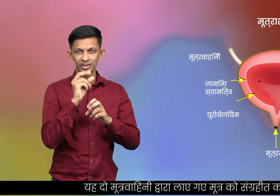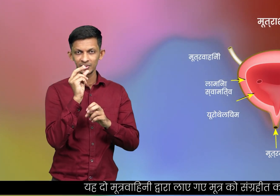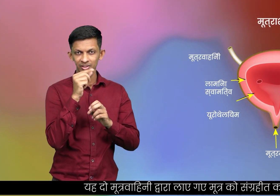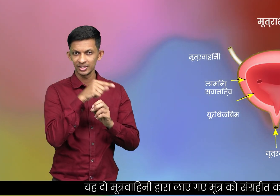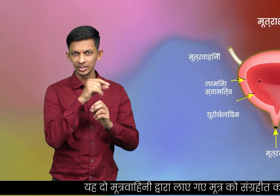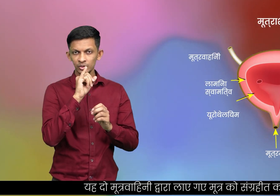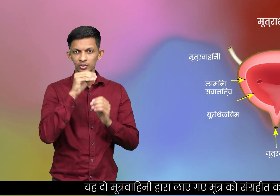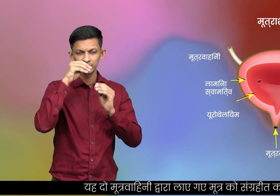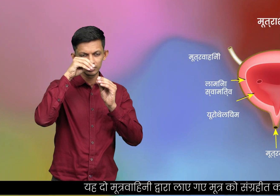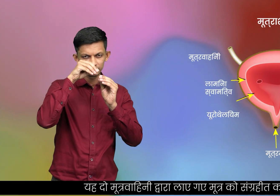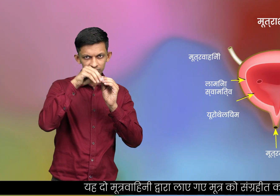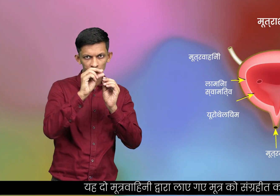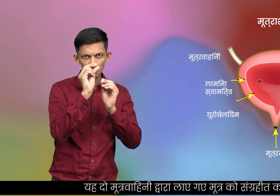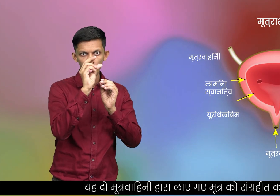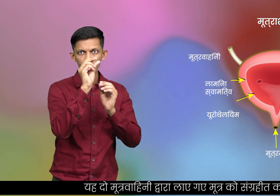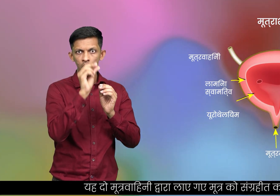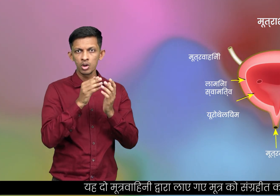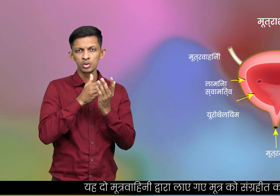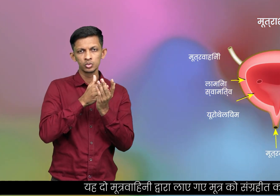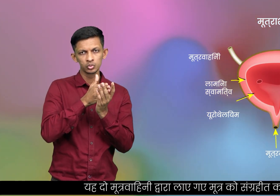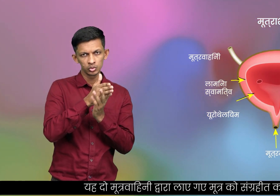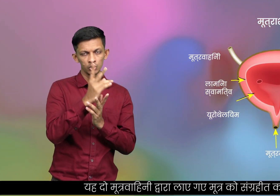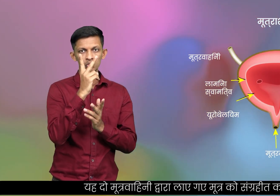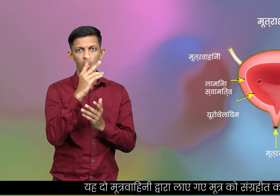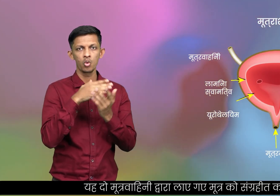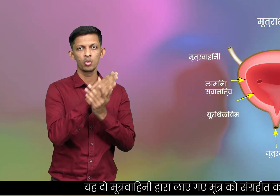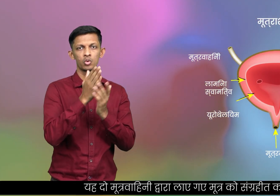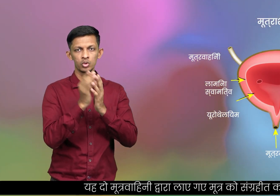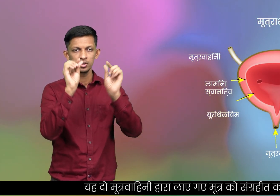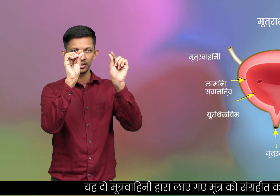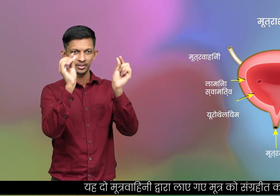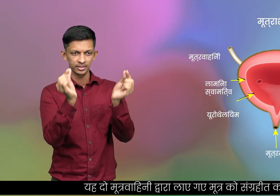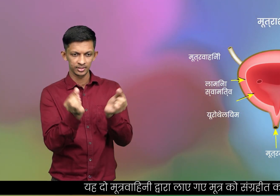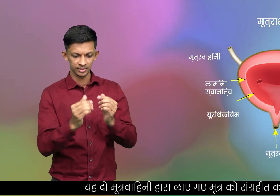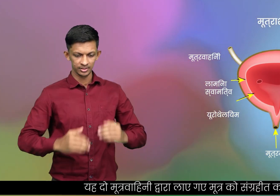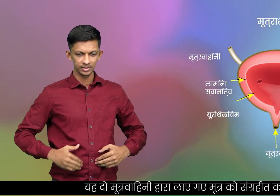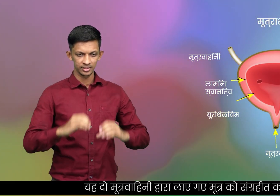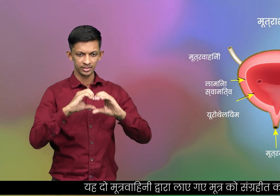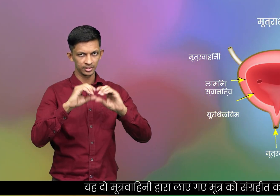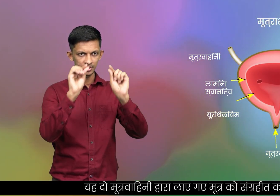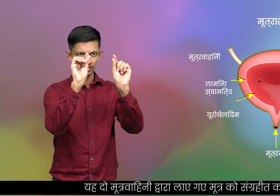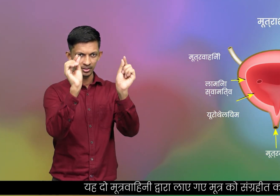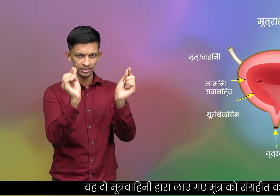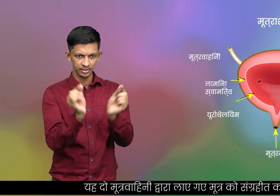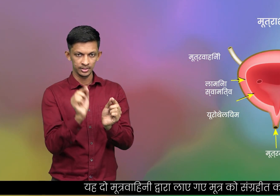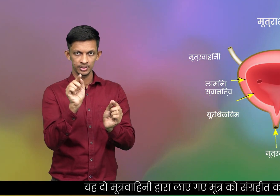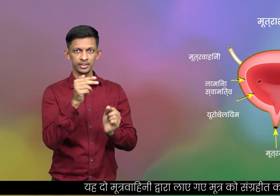यह दो मूत्रवाहिनी द्वारा लाए गए मूत्र को संग्रहित करता